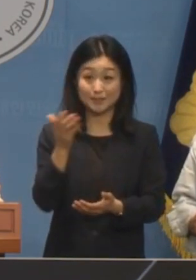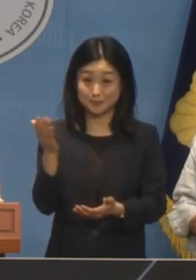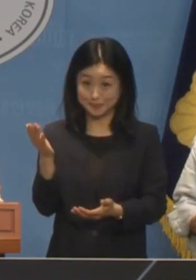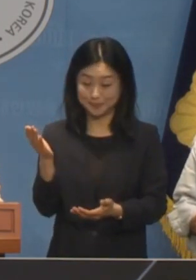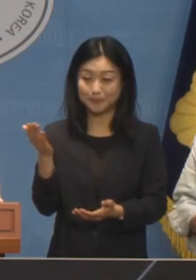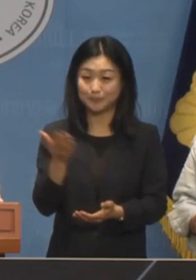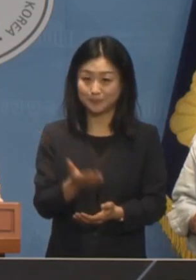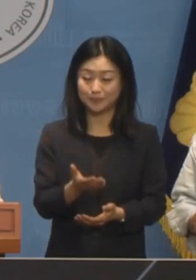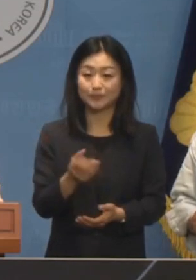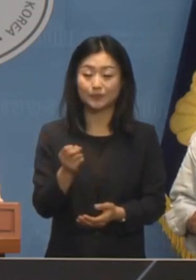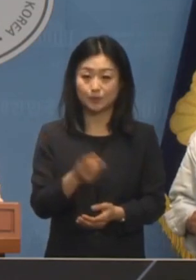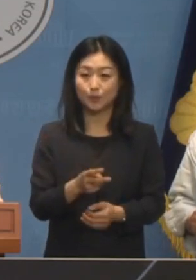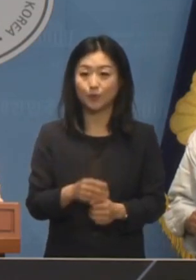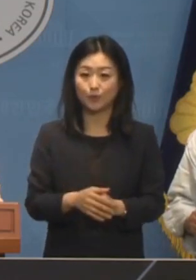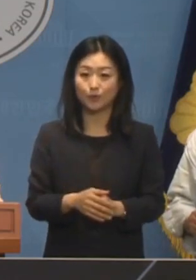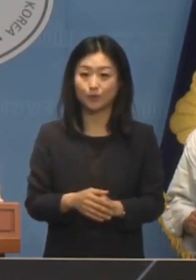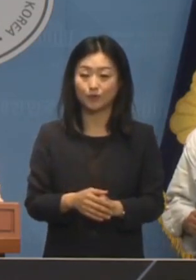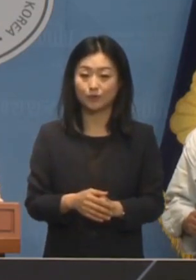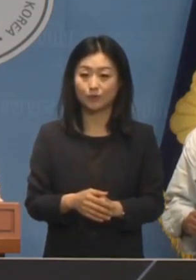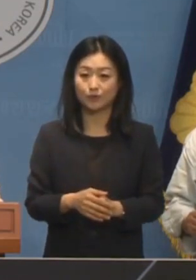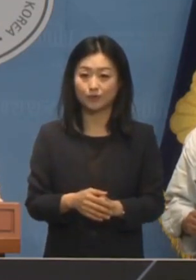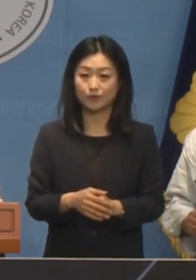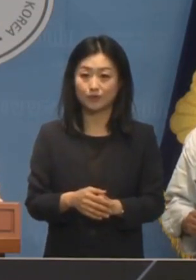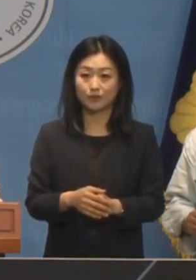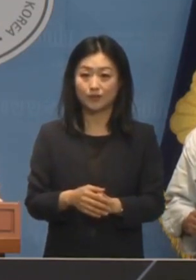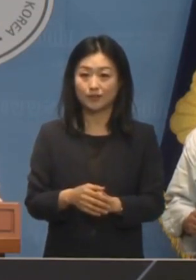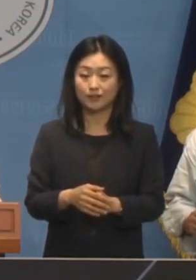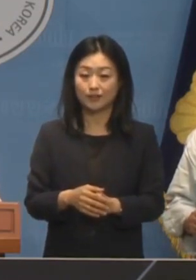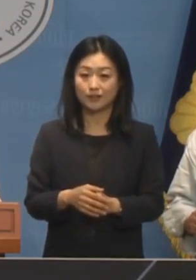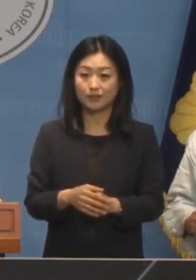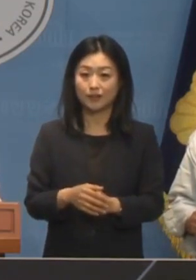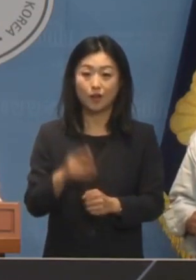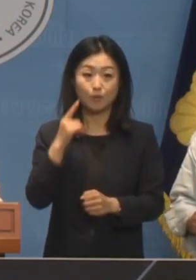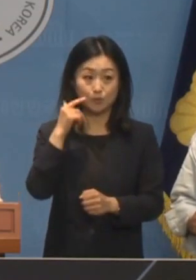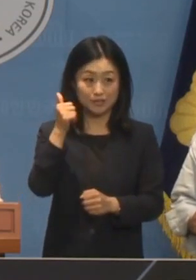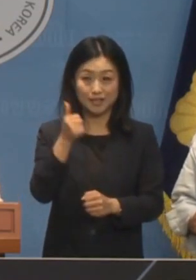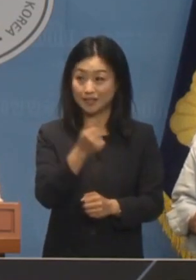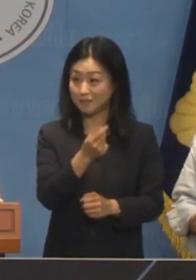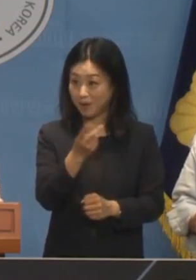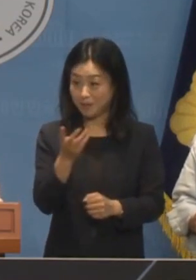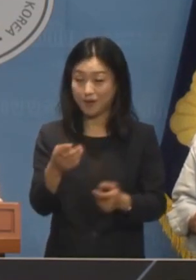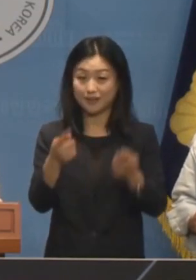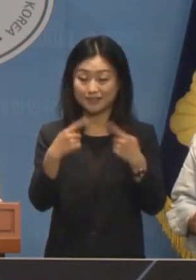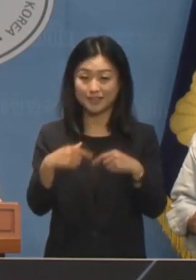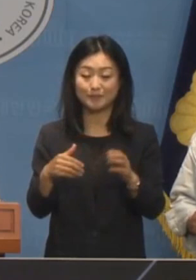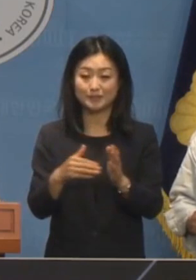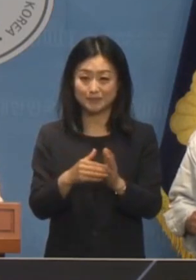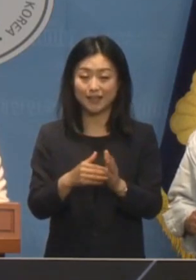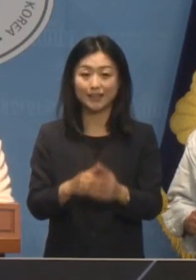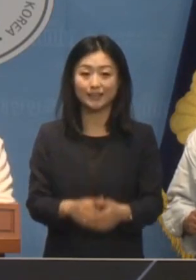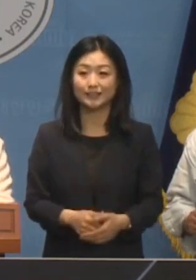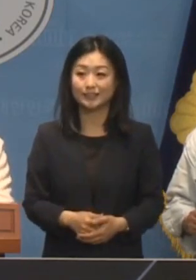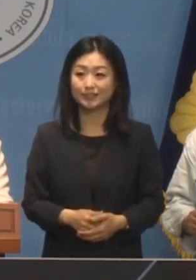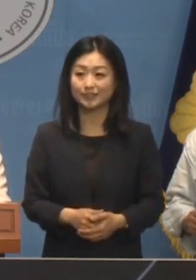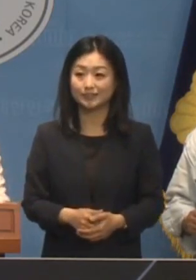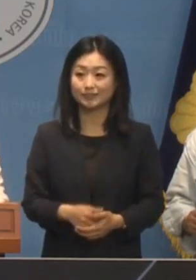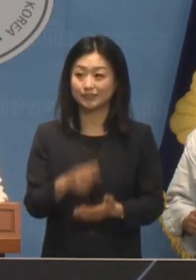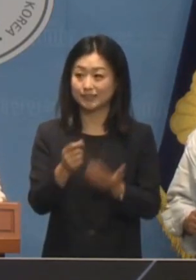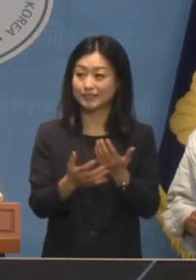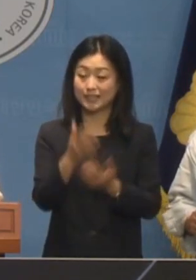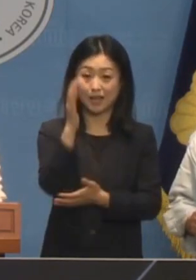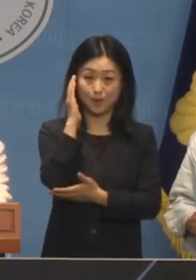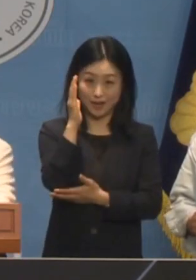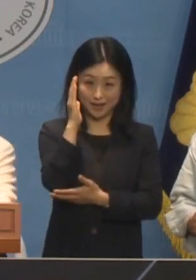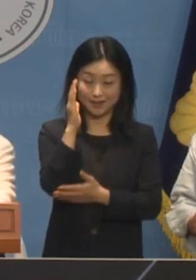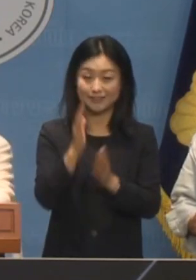그리고 자유인권행동의 우리 주요셉 목사님 여러분들께서 참석하셨습니다. 자, 기자회견 하시기